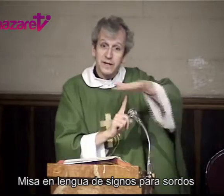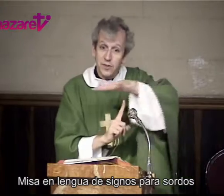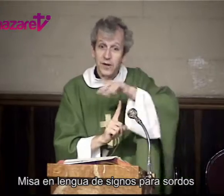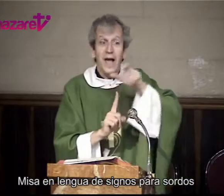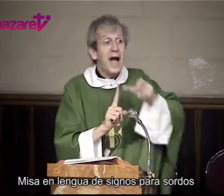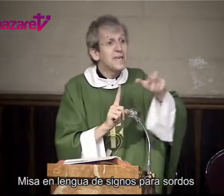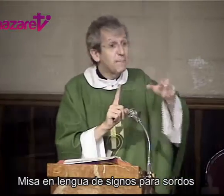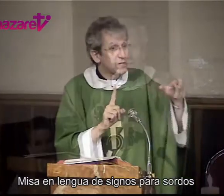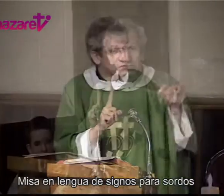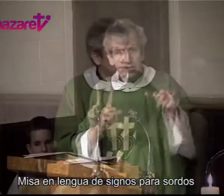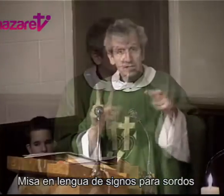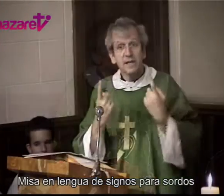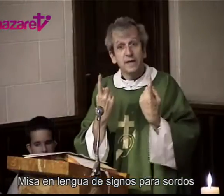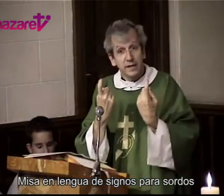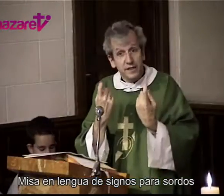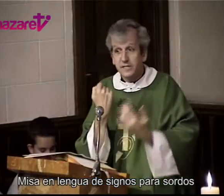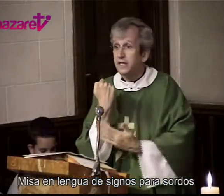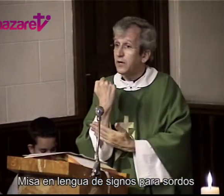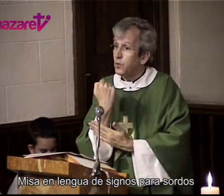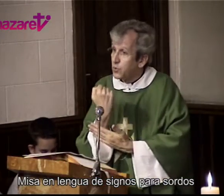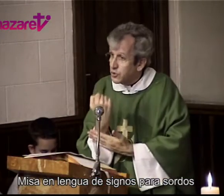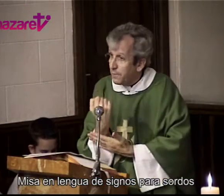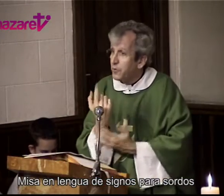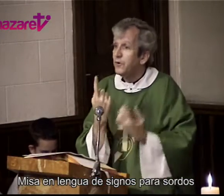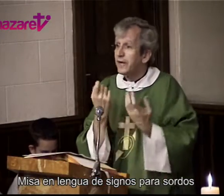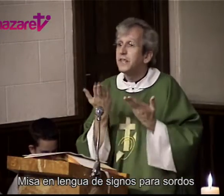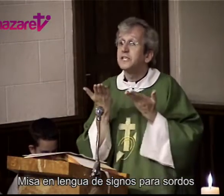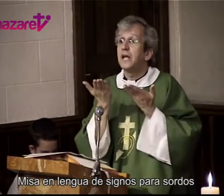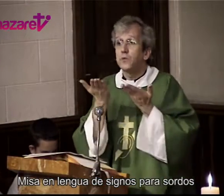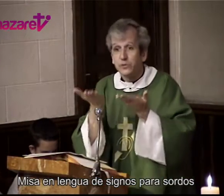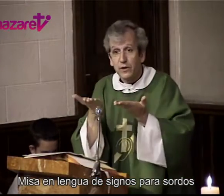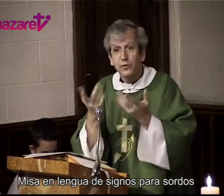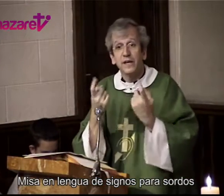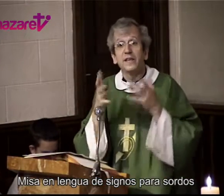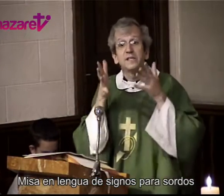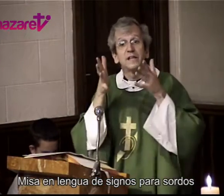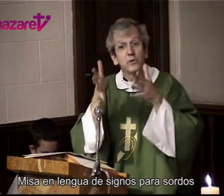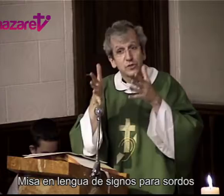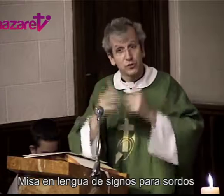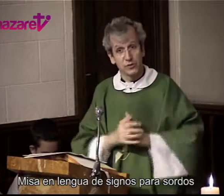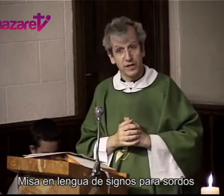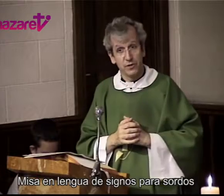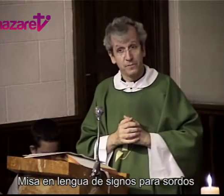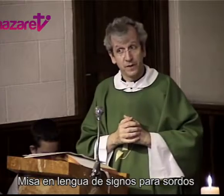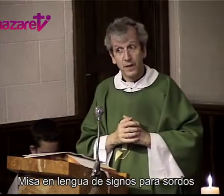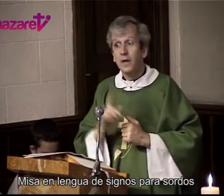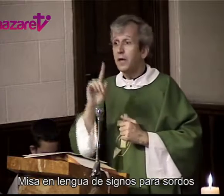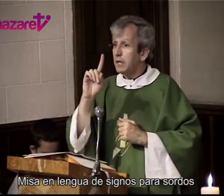alrededor haya personas que necesitan nuestro apoyo, que necesitan nuestra ayuda, que necesitan nuestro consejo. Y